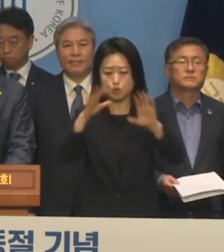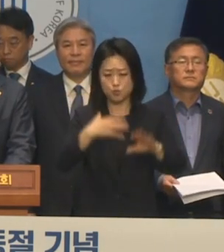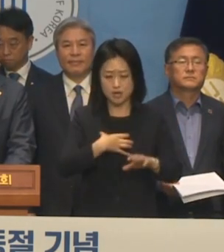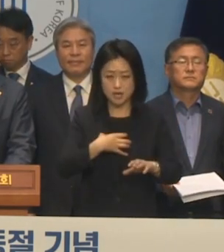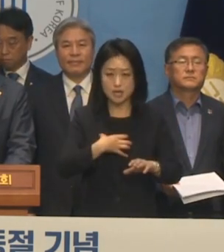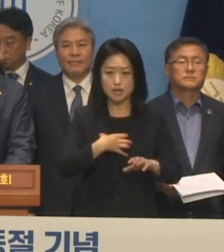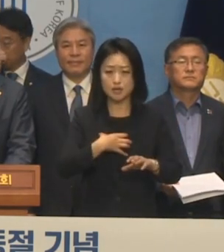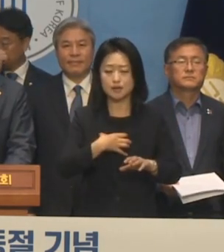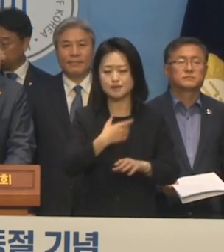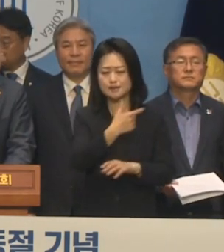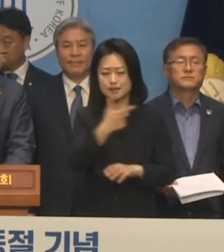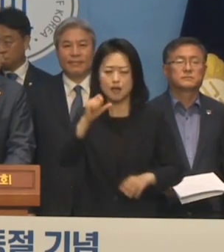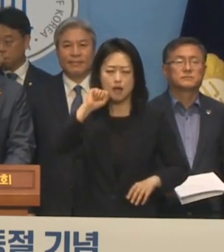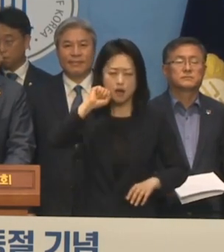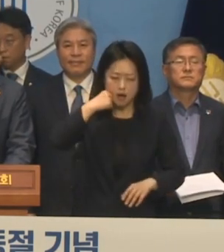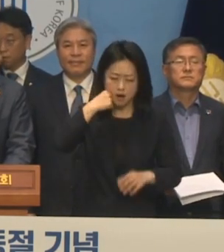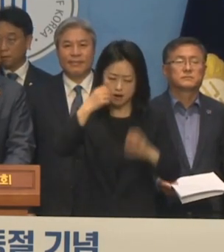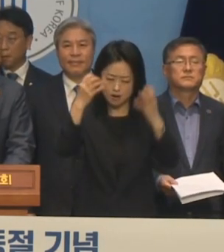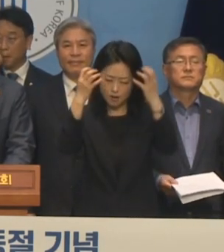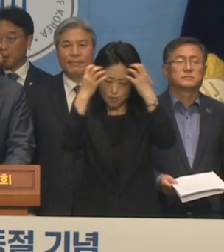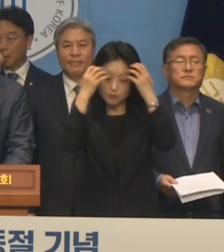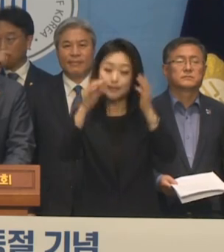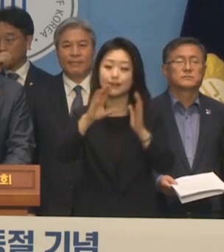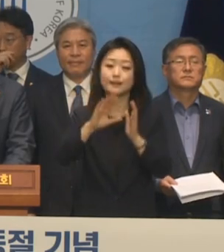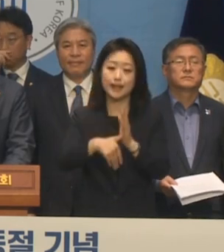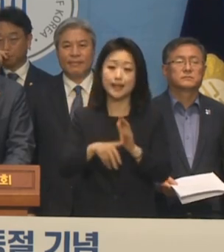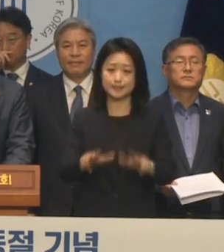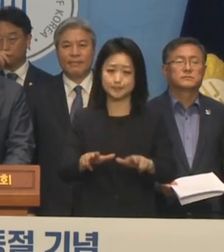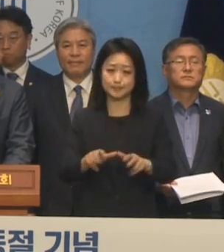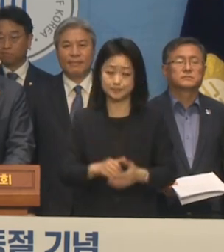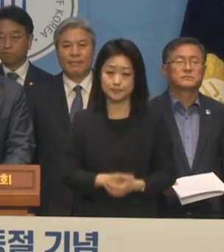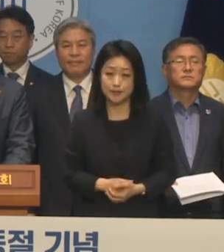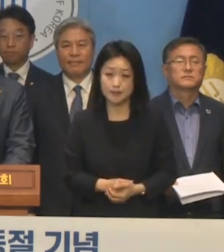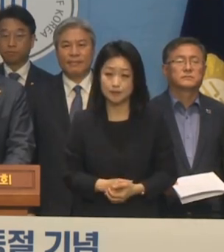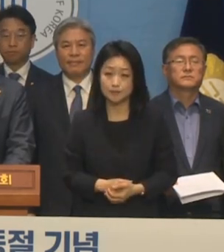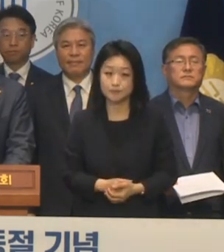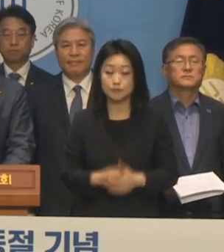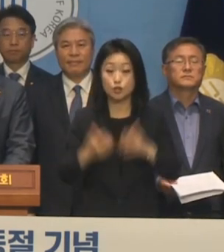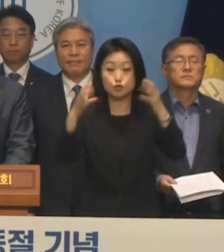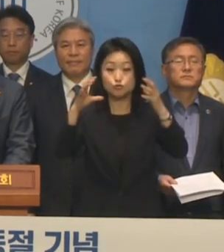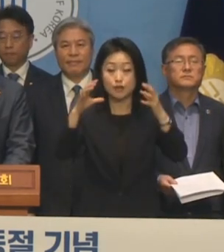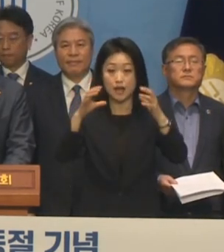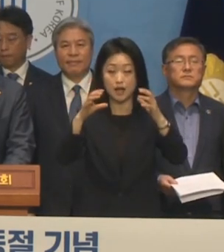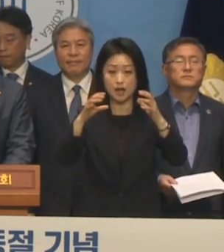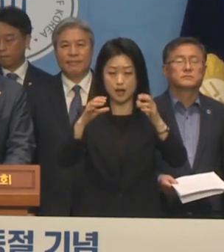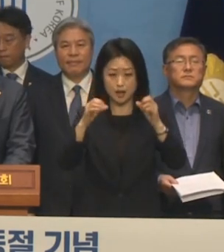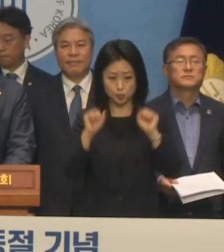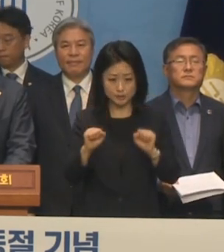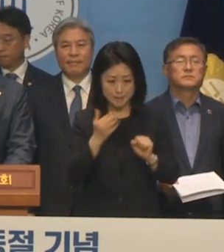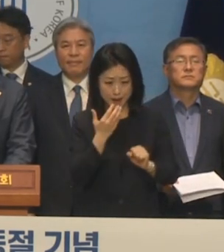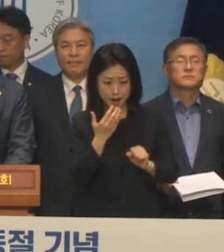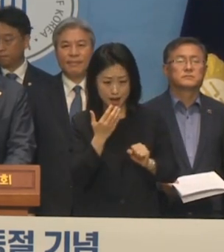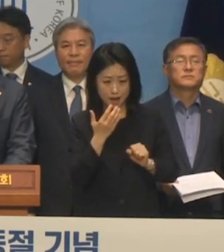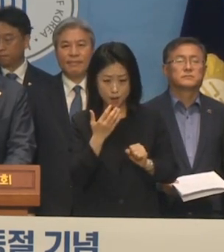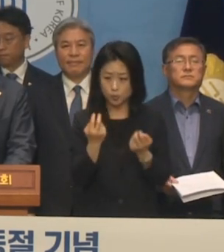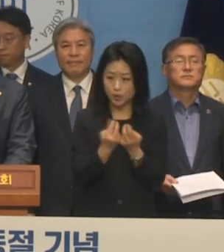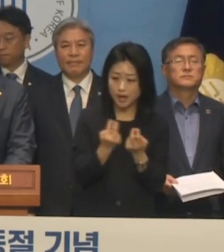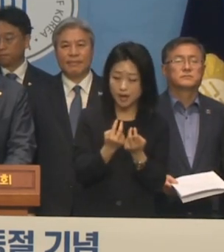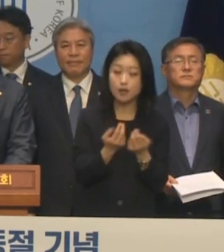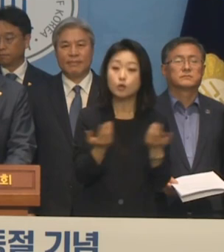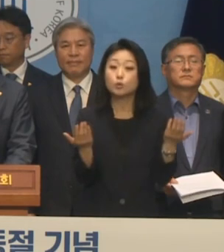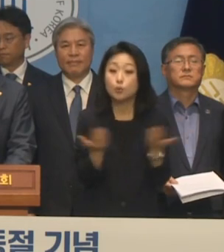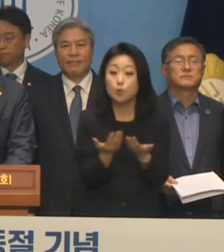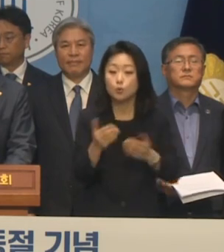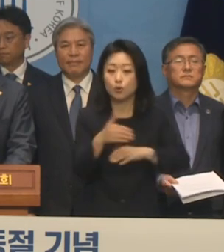산업 전환이라는 복합 위기의 시기를 맞고 있습니다. 국가 존속의 위기를 극복하기 위해 노동